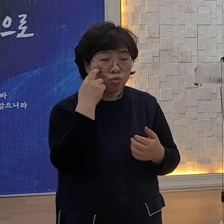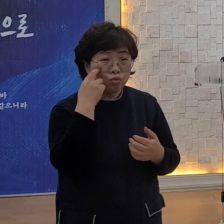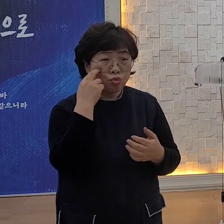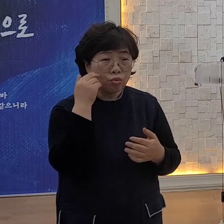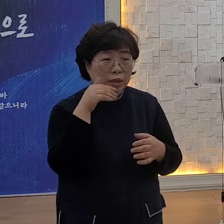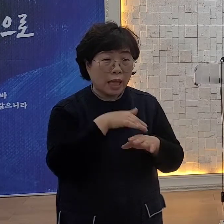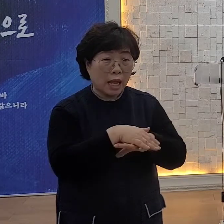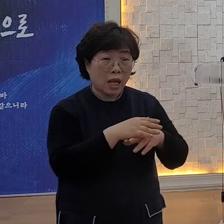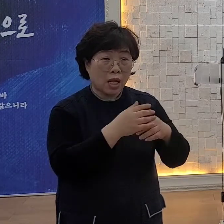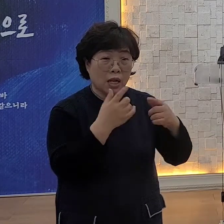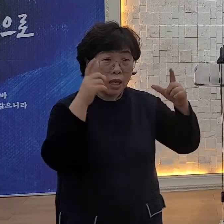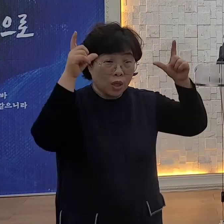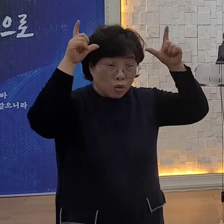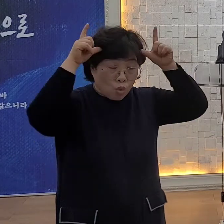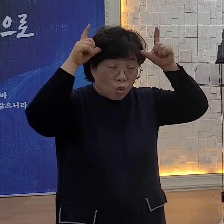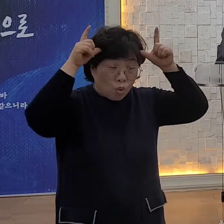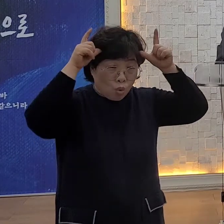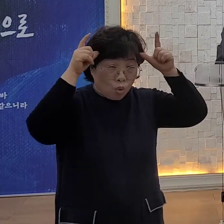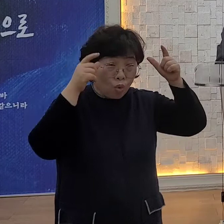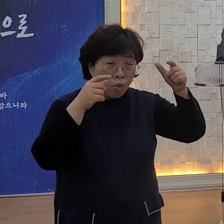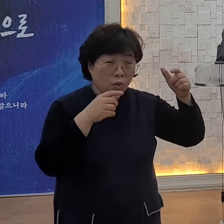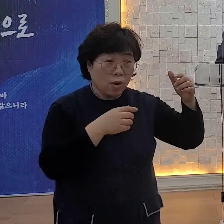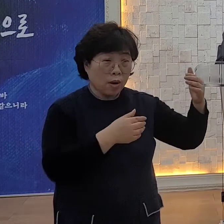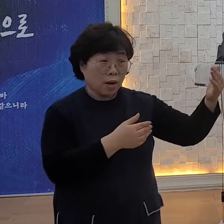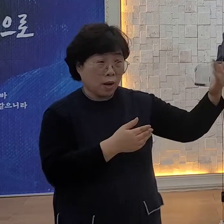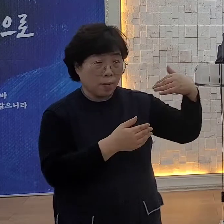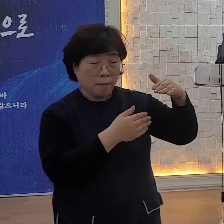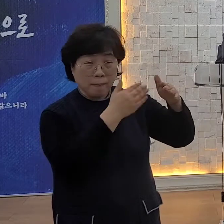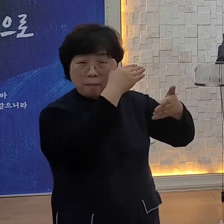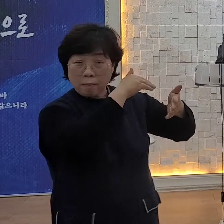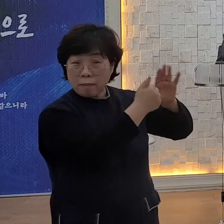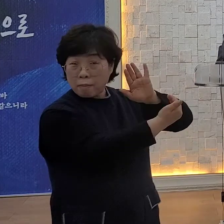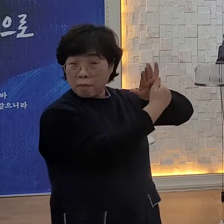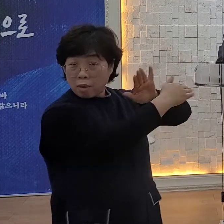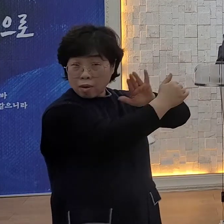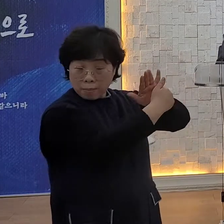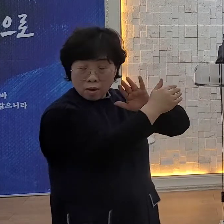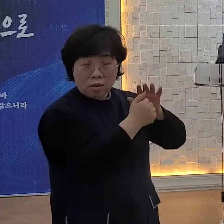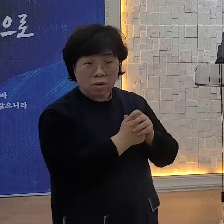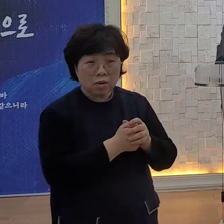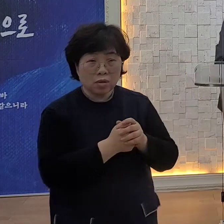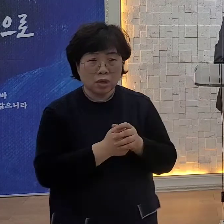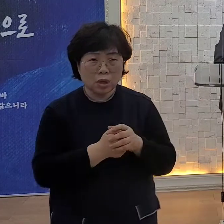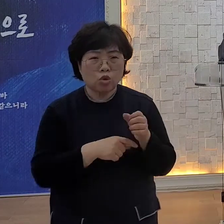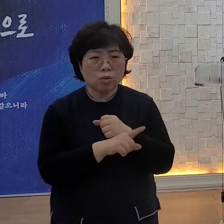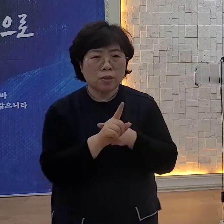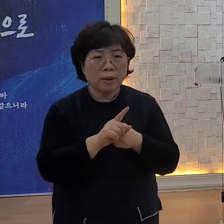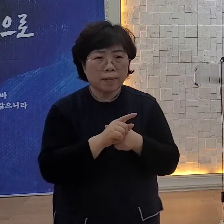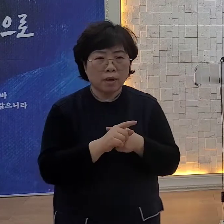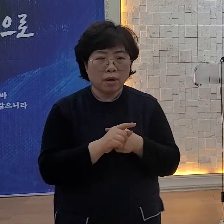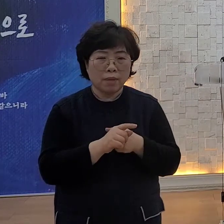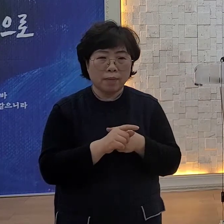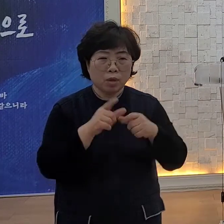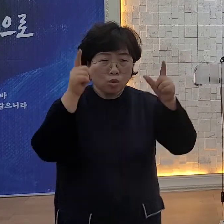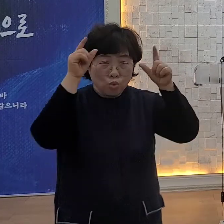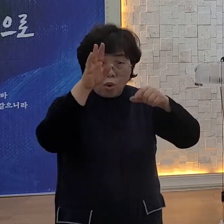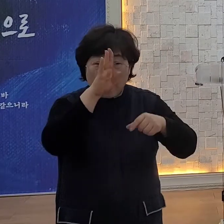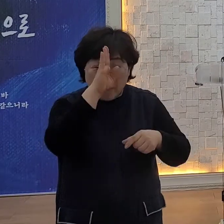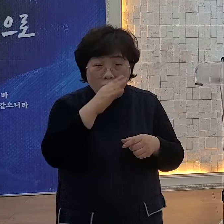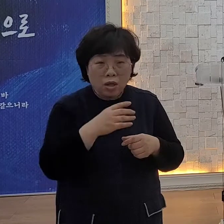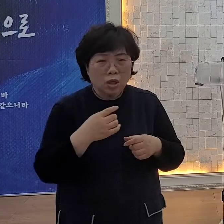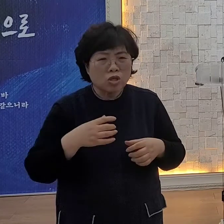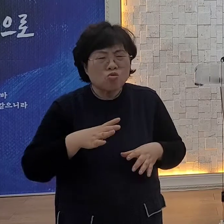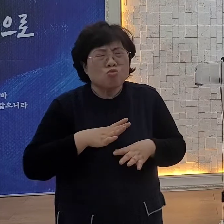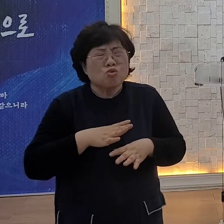코드가 있었잖아요. 막 이 정도로 수입 금지하고 난리가 났었는데 이 광우병이 왜 무서운 거냐면은 인간에게도